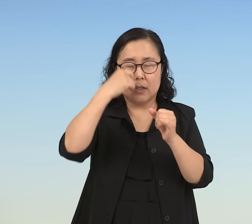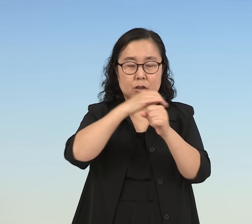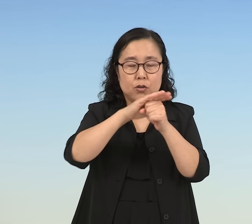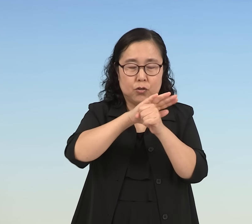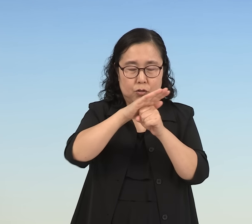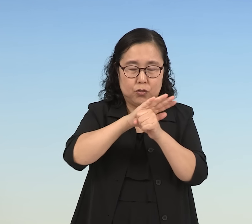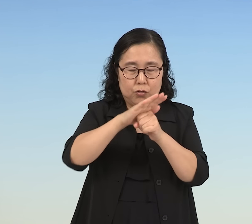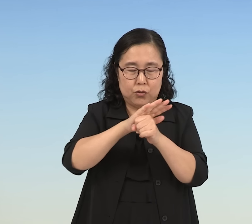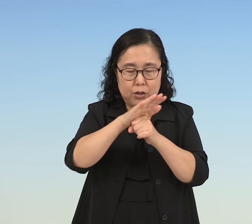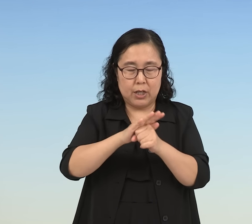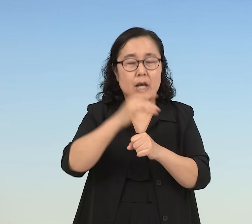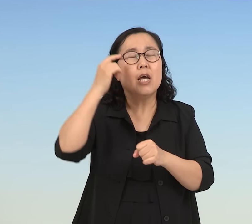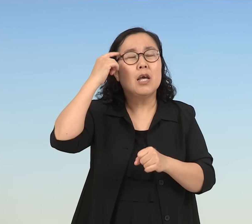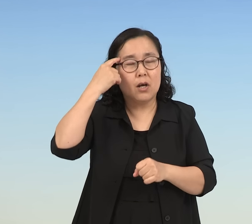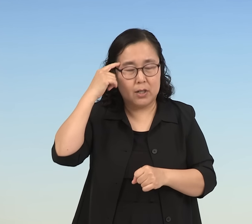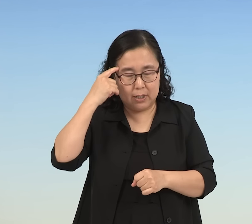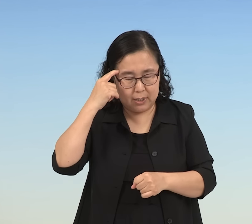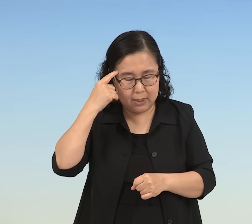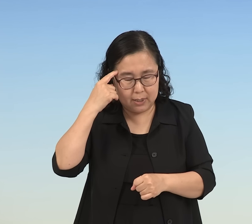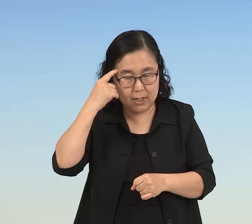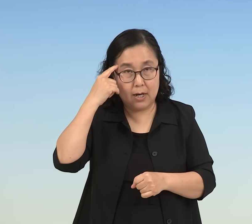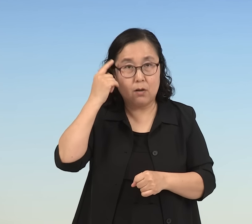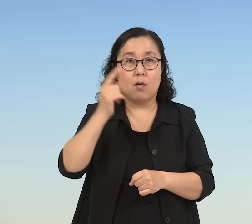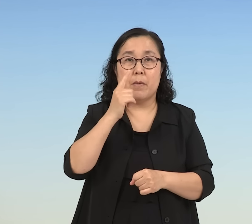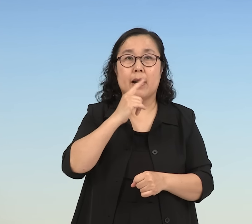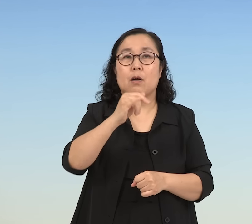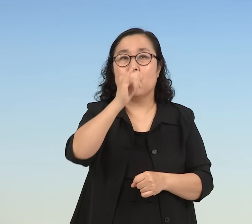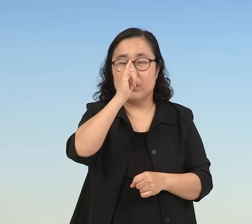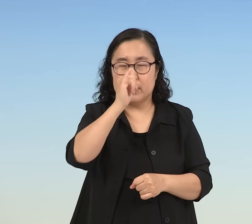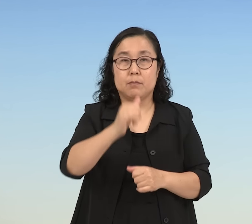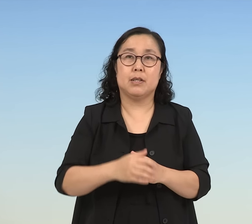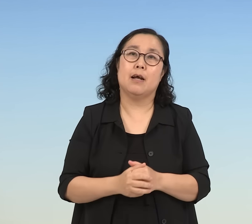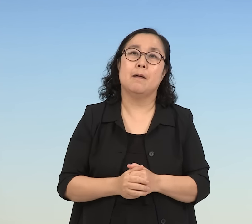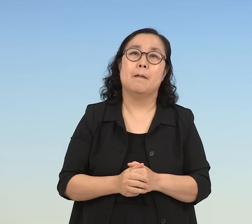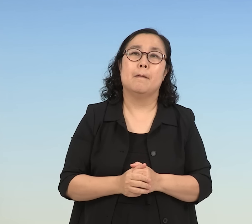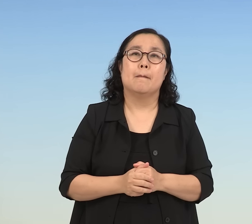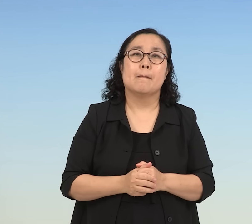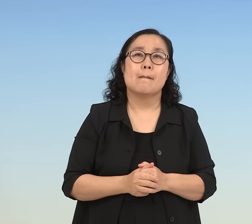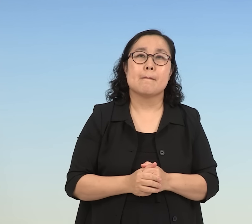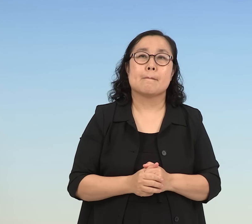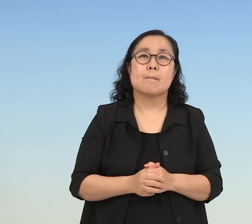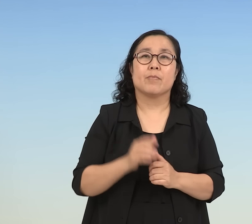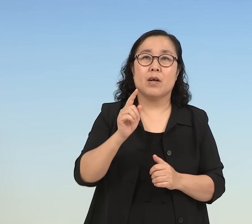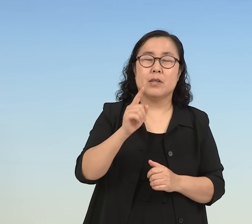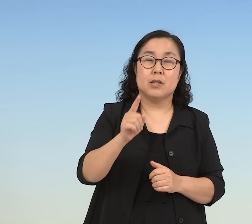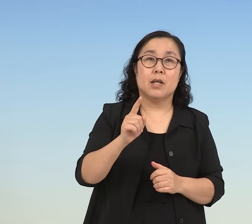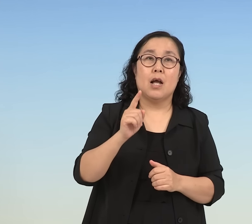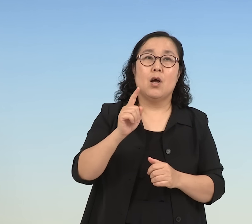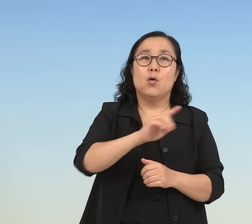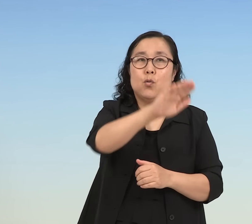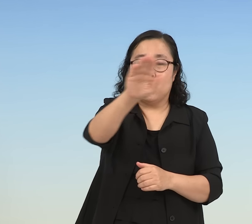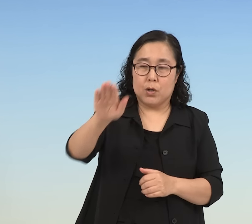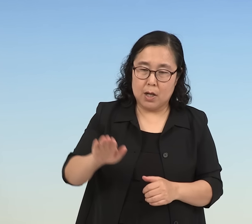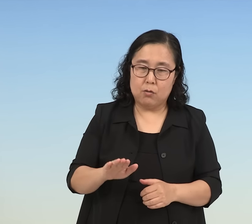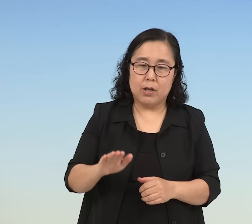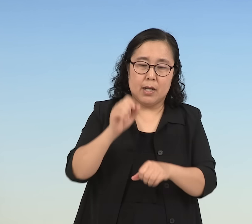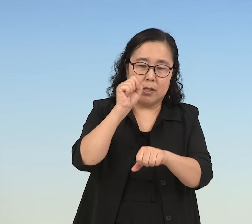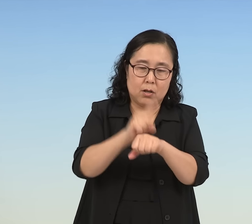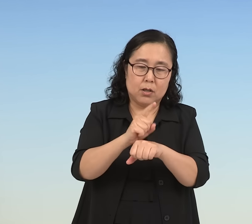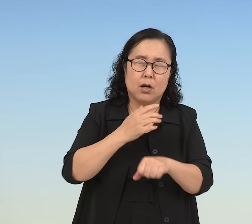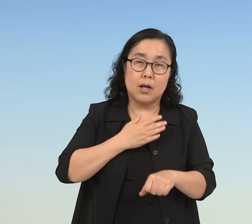긍휼히 여긴 같이 여호와께서는 자기를 경외하는 자를 긍휼히 여기시나니, 이는 그가 우리의